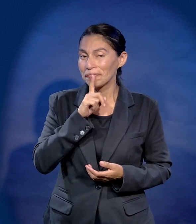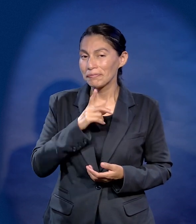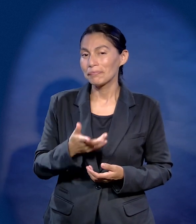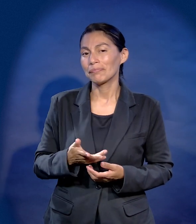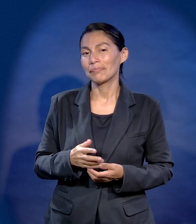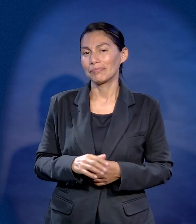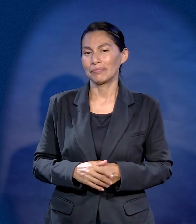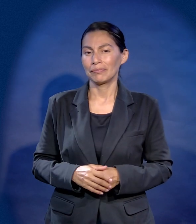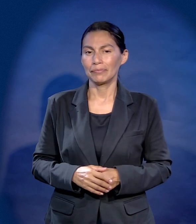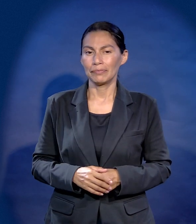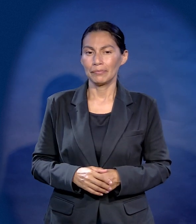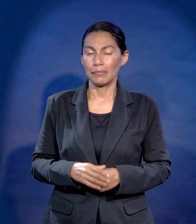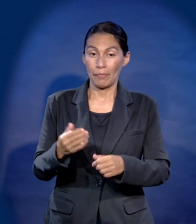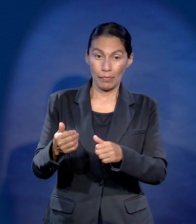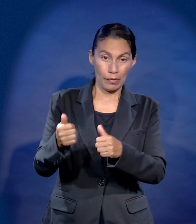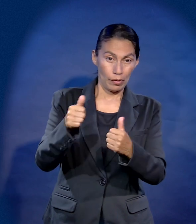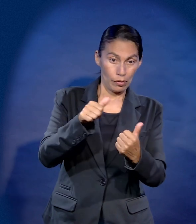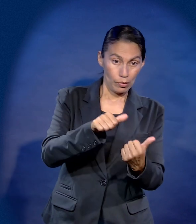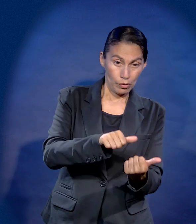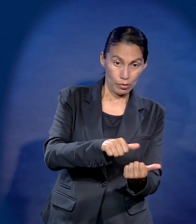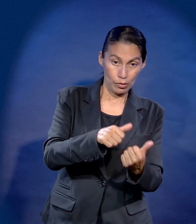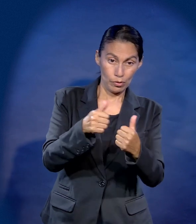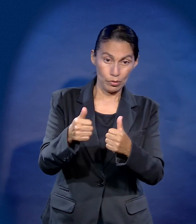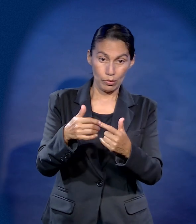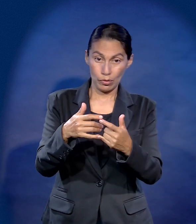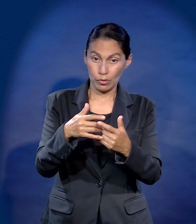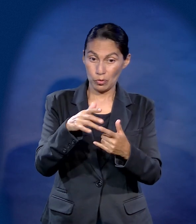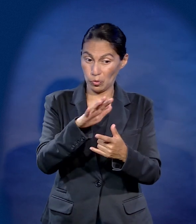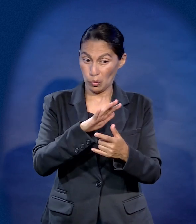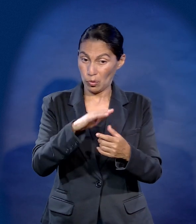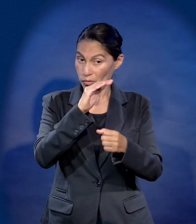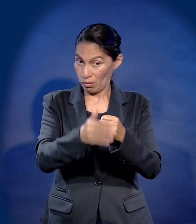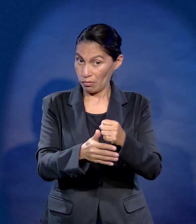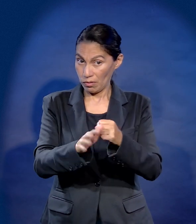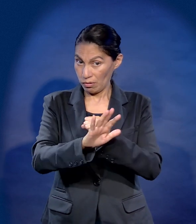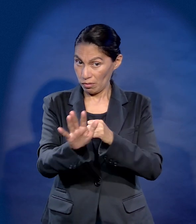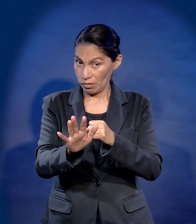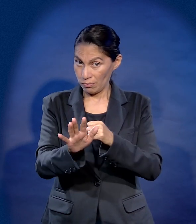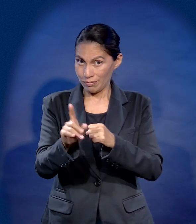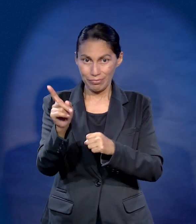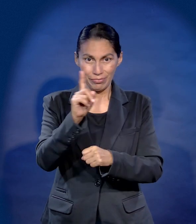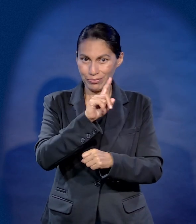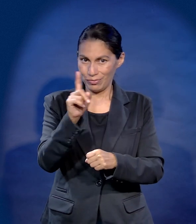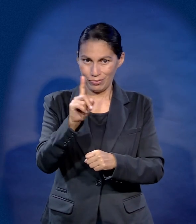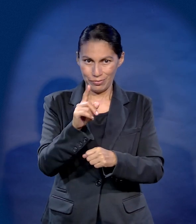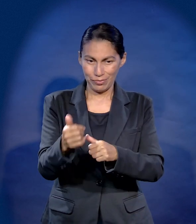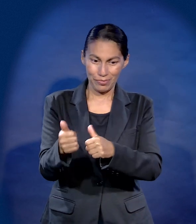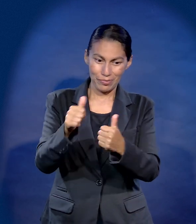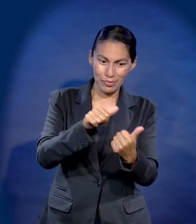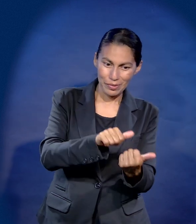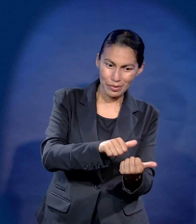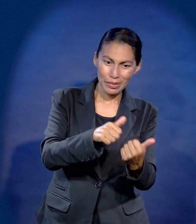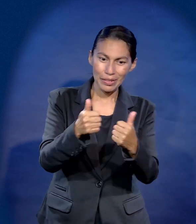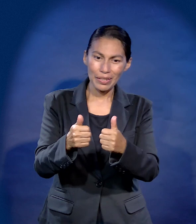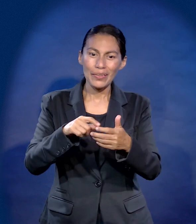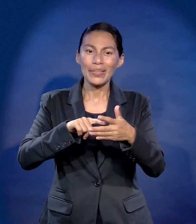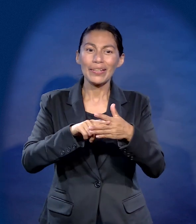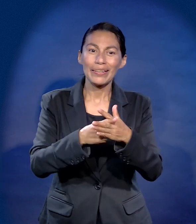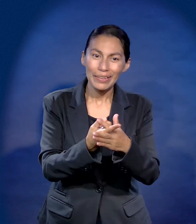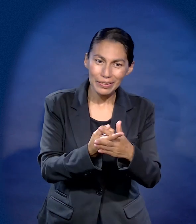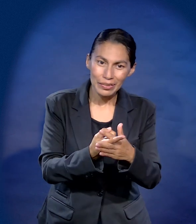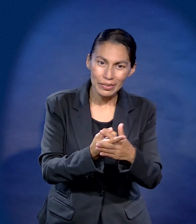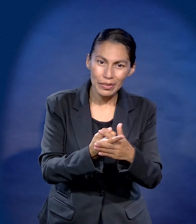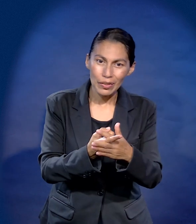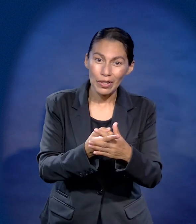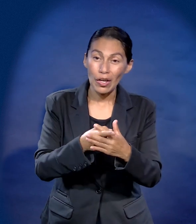pronto descubrí que eso no era el objetivo. El bautismo no es el fin de la historia. El bautismo es el